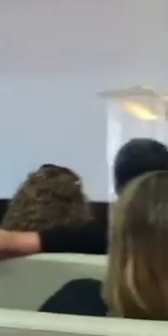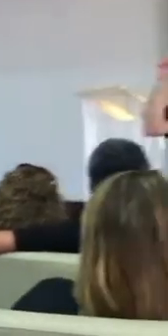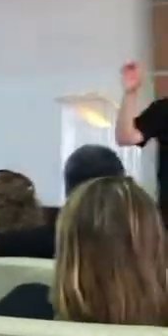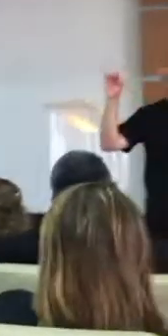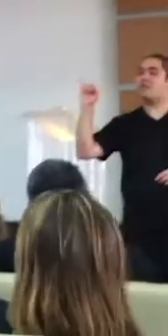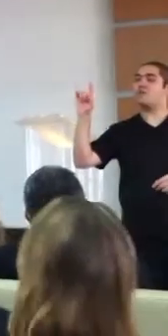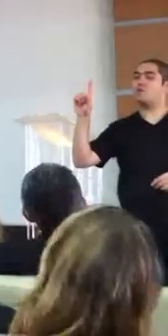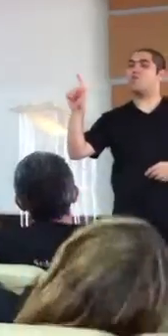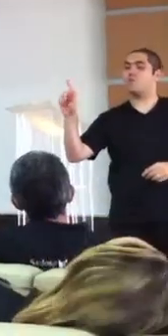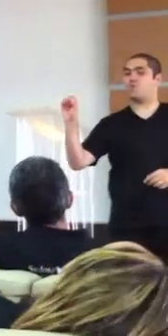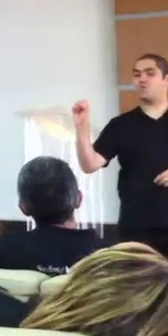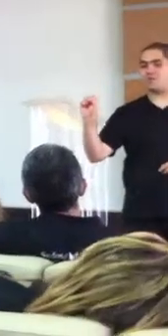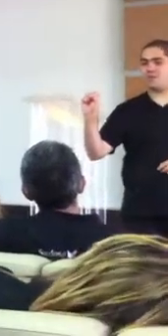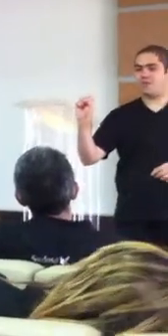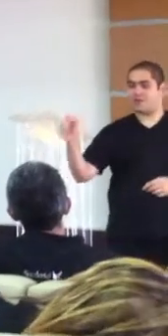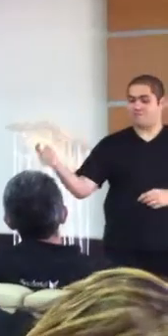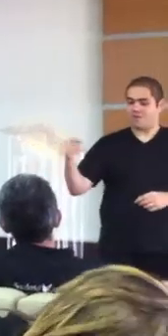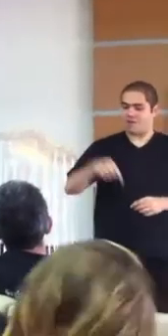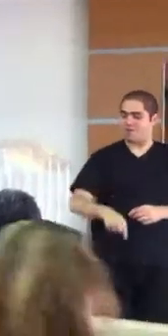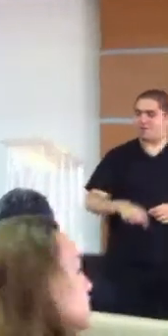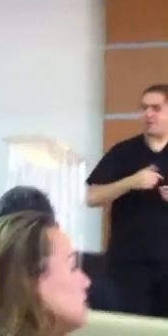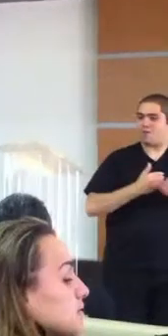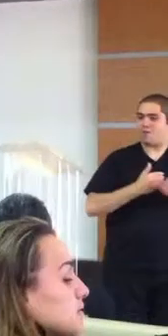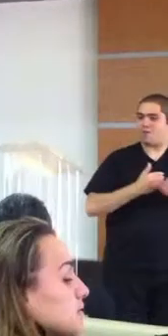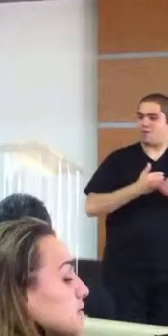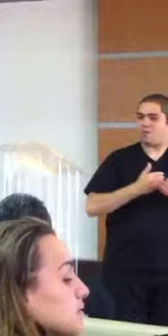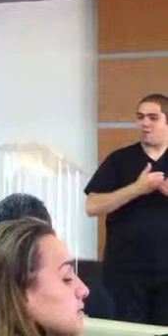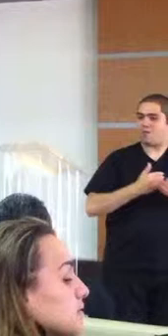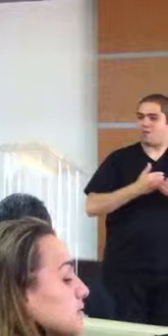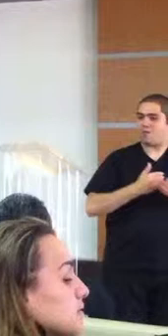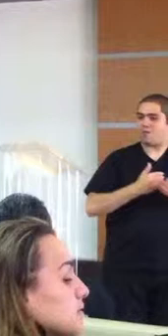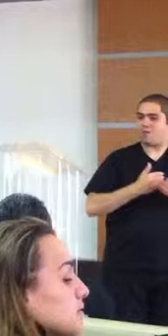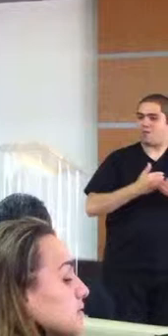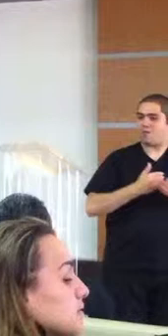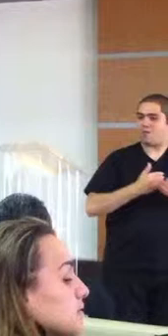vieram aqui e iniciaram a obra aqui em nossa terra.